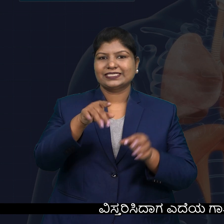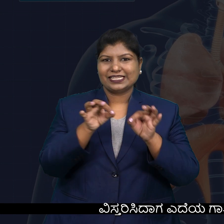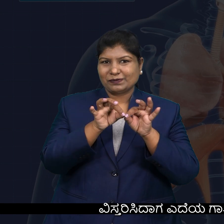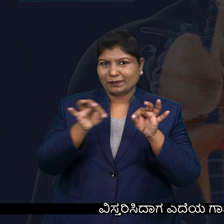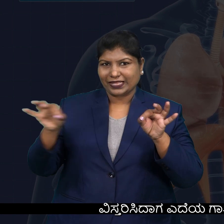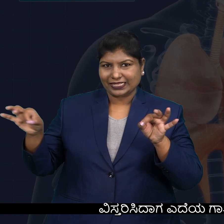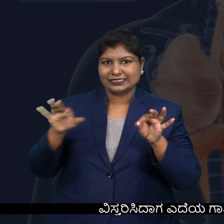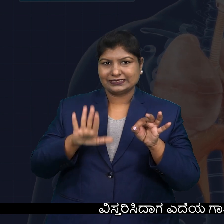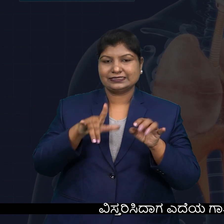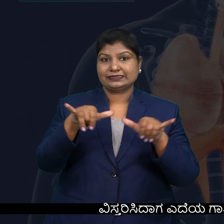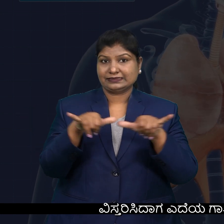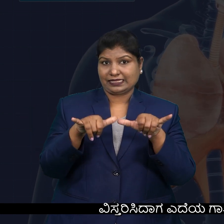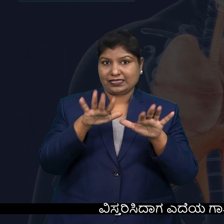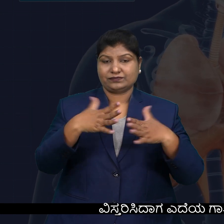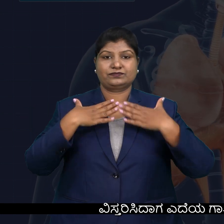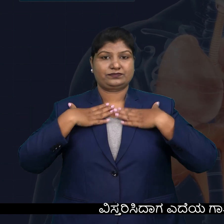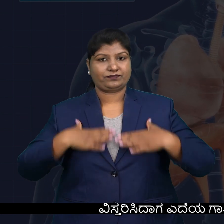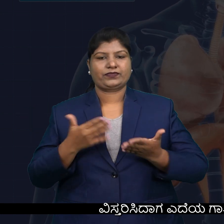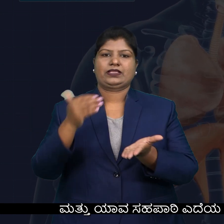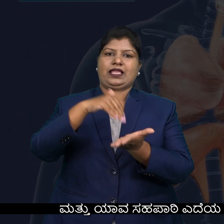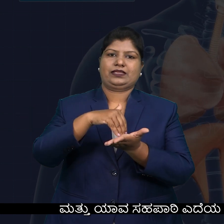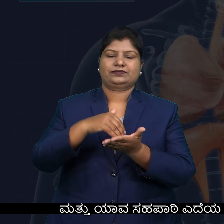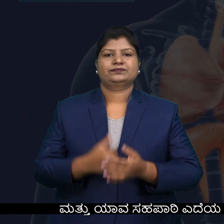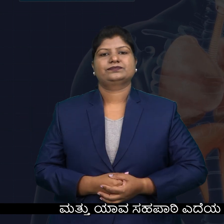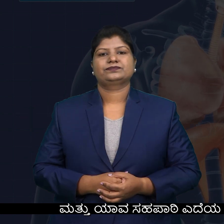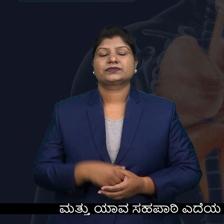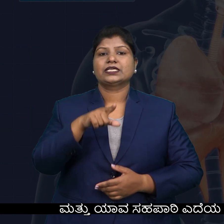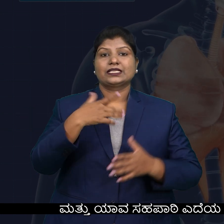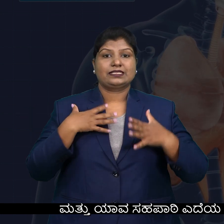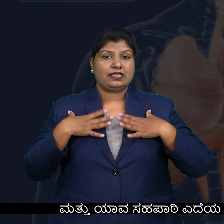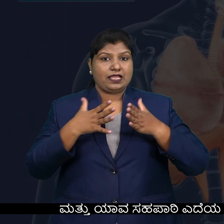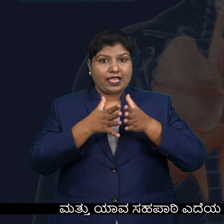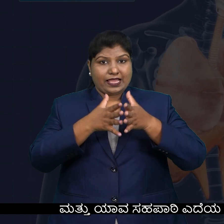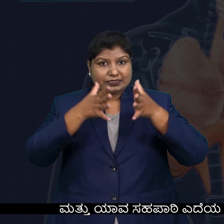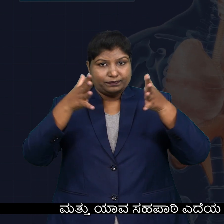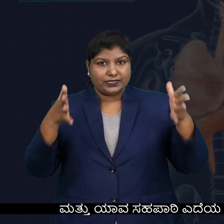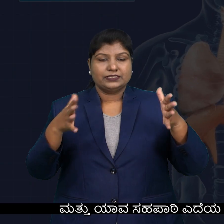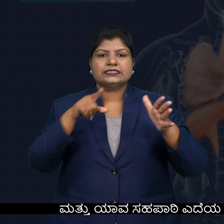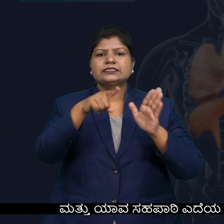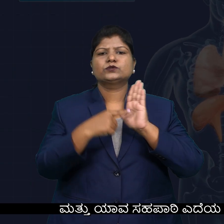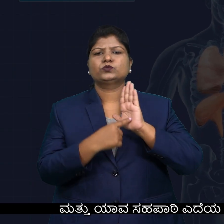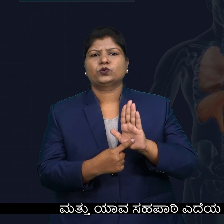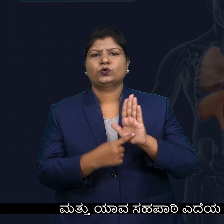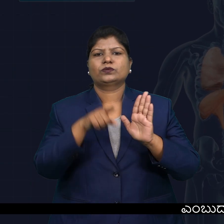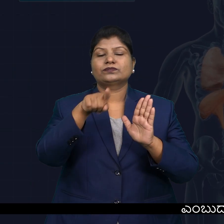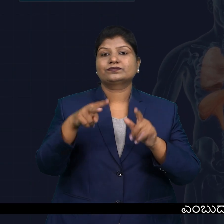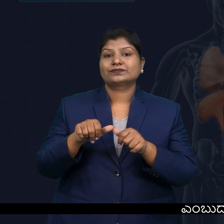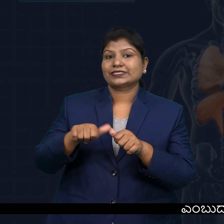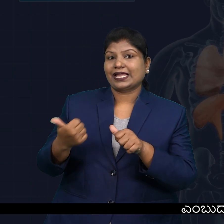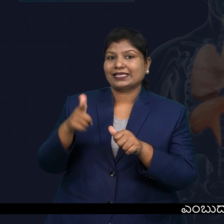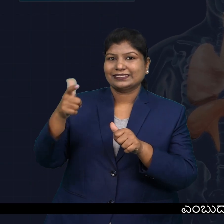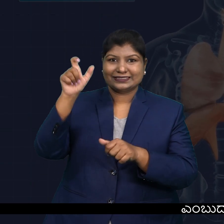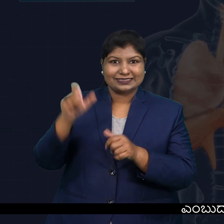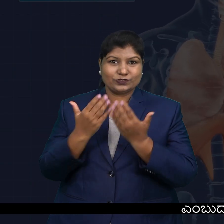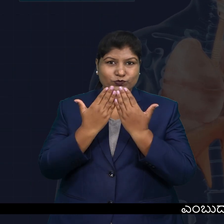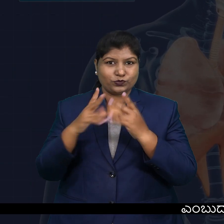ವಿಸ್ತರಿಸಿದಾಗ ಎದೆಯ ಗಾತ್ರವನ್ನು ಮತ್ತೊಮ್ಮೆ ಅಳೆಯಿರಿ ಮತ್ತು ಯಾವ ಸಹಪಾಠಿ ಎದೆಯ ಗರಿಷ್ಠ ವಿಸ್ತರಣೆಯನ್ನು ತೋರಿಸುತ್ತಾನೆ ಎಂಬುದನ್ನು